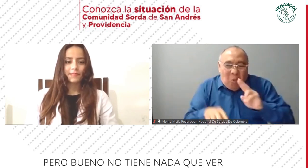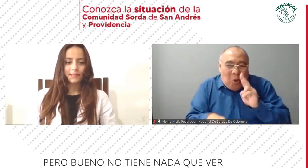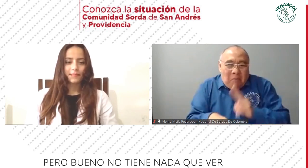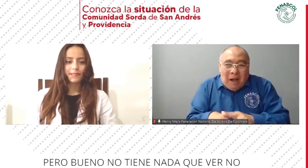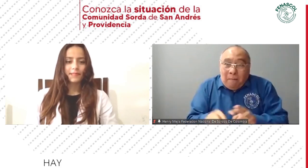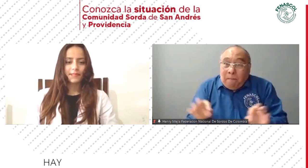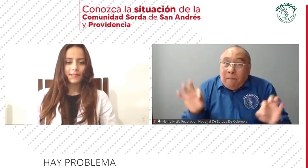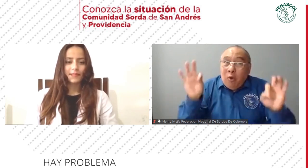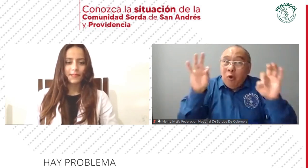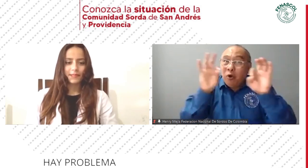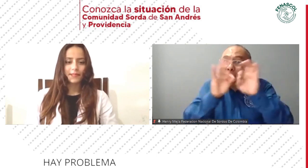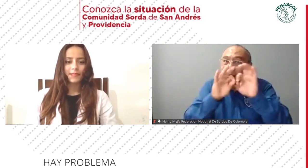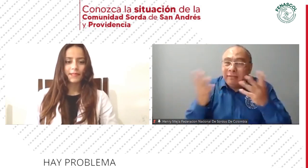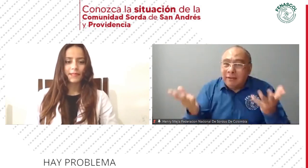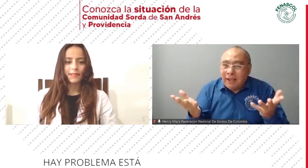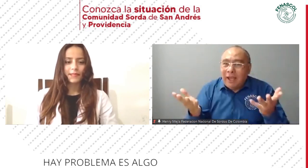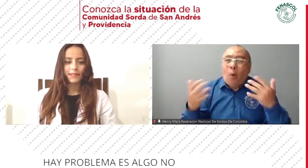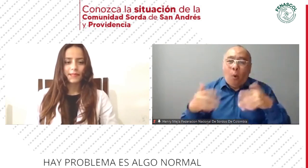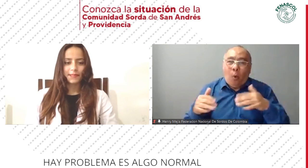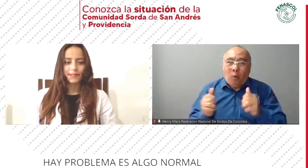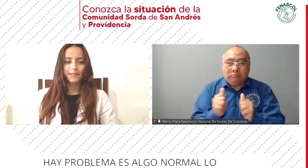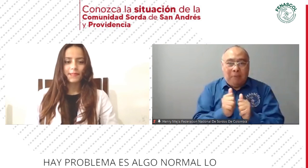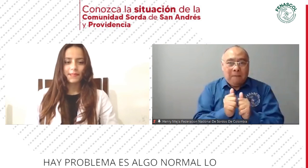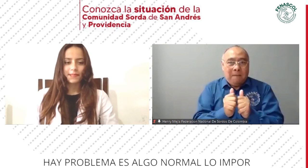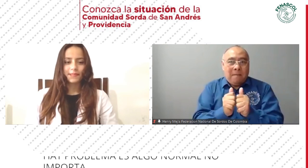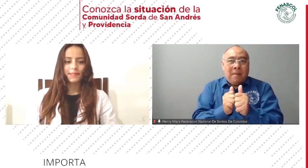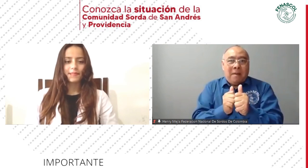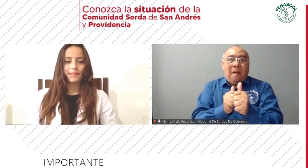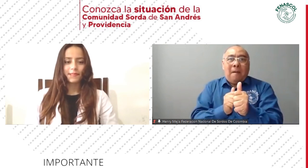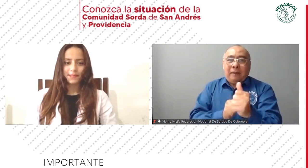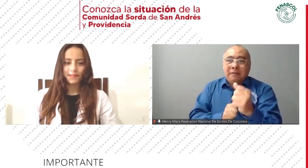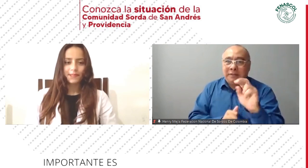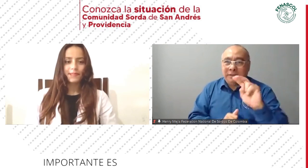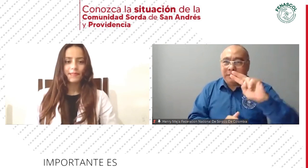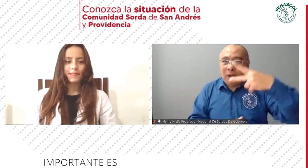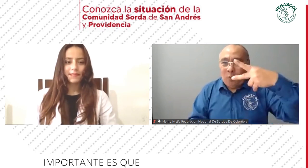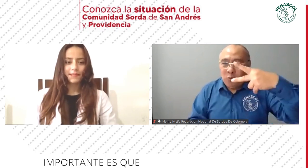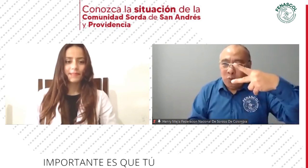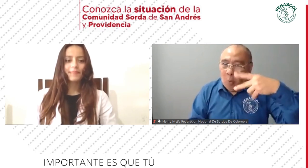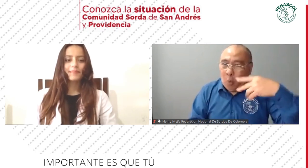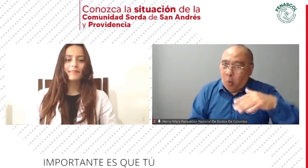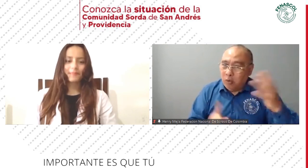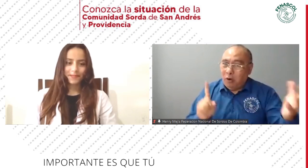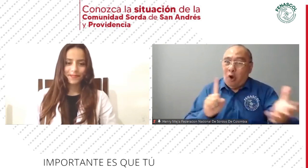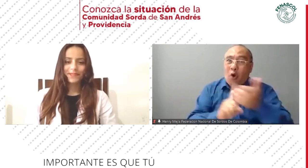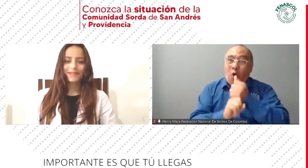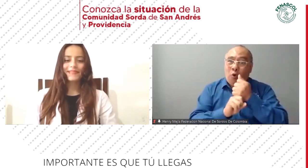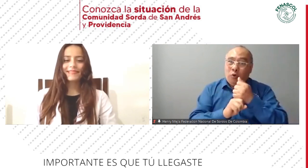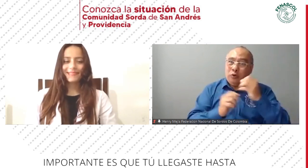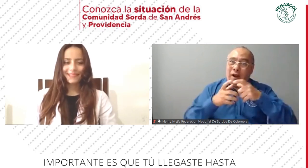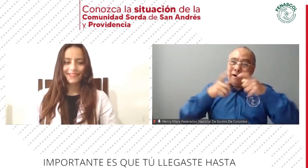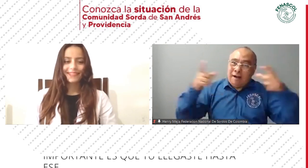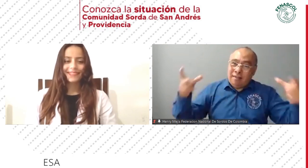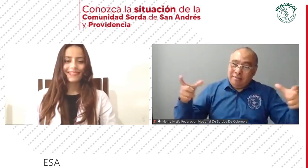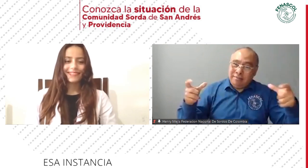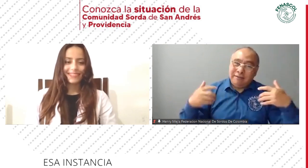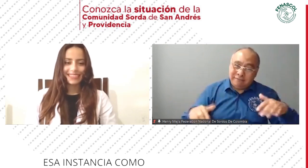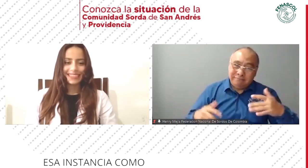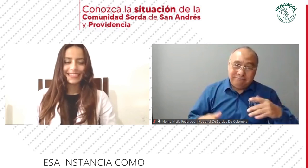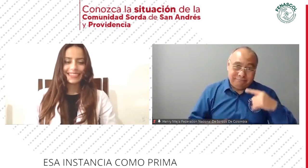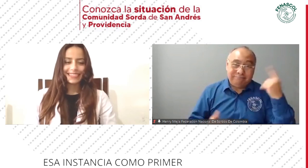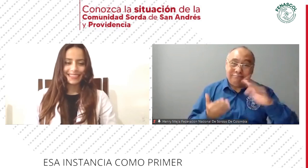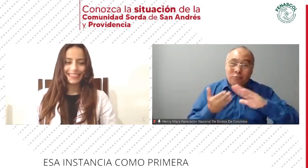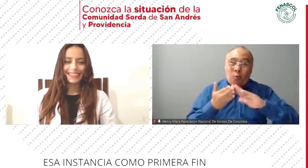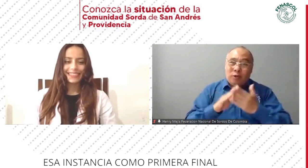no hay problema es algo normal lo importante es que tú llegaste hasta esa instancia como